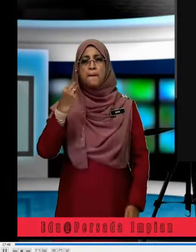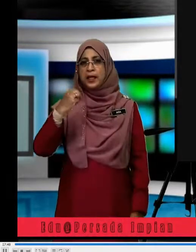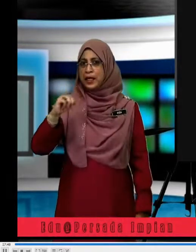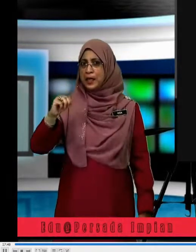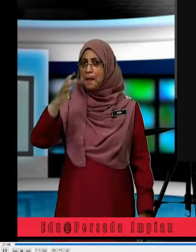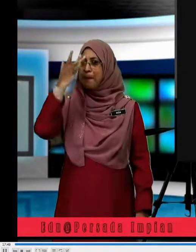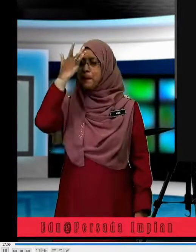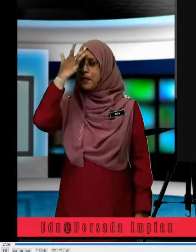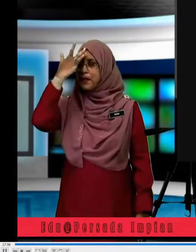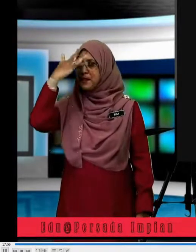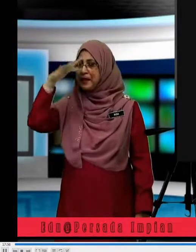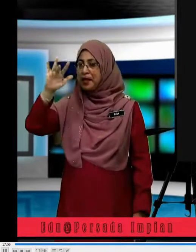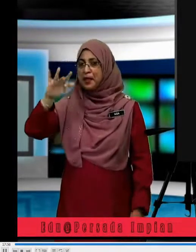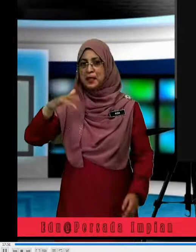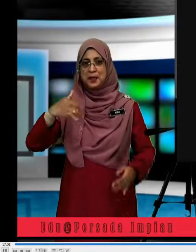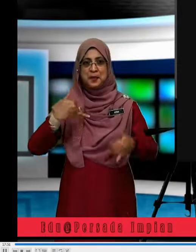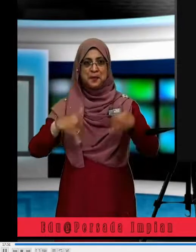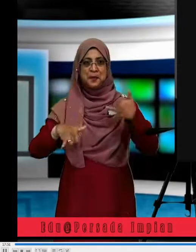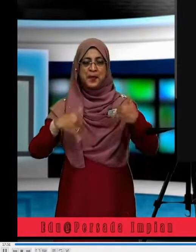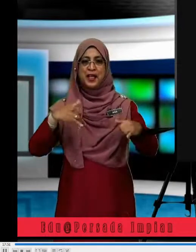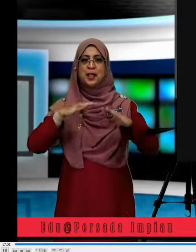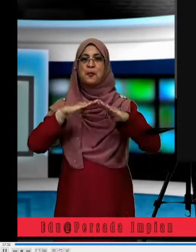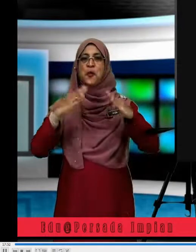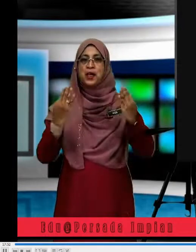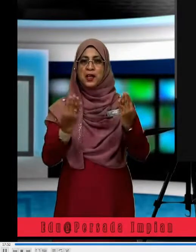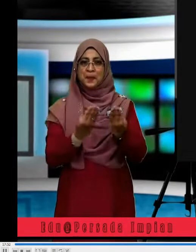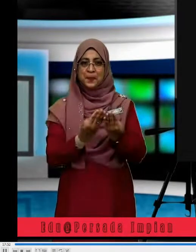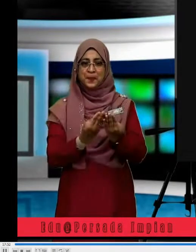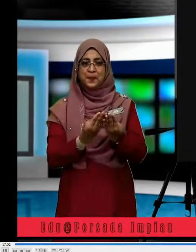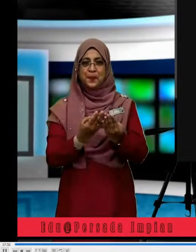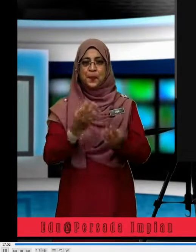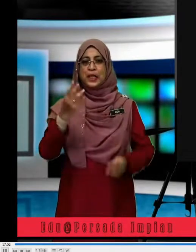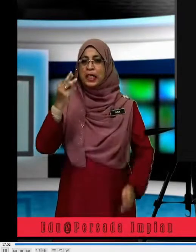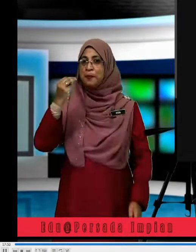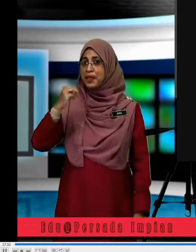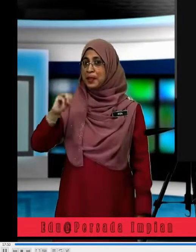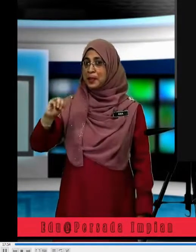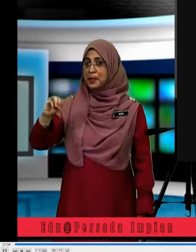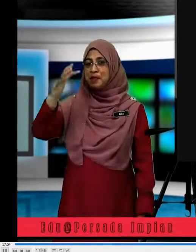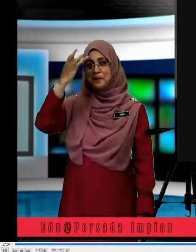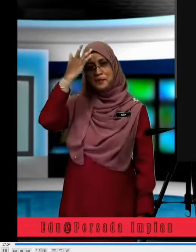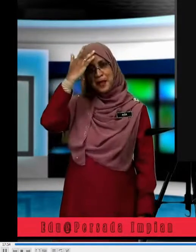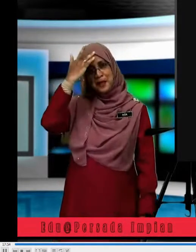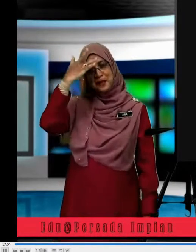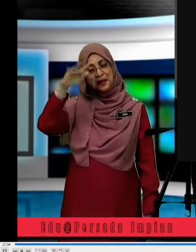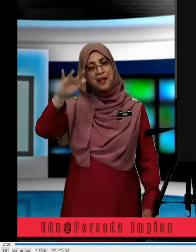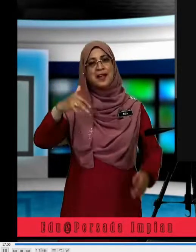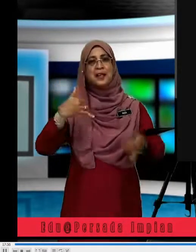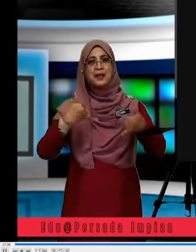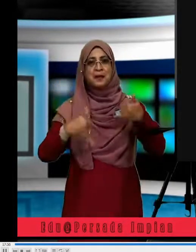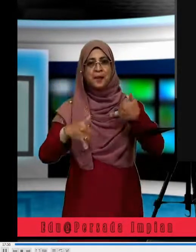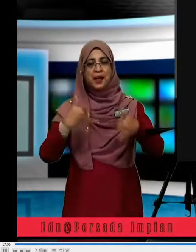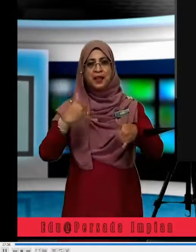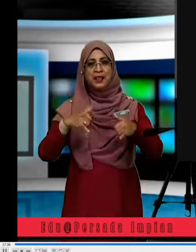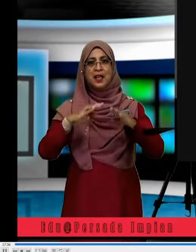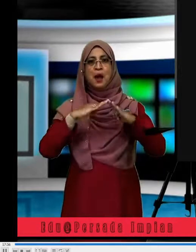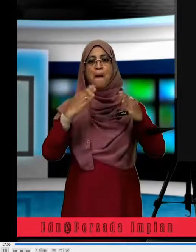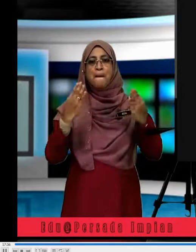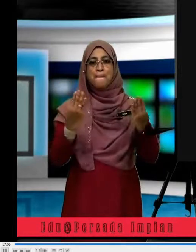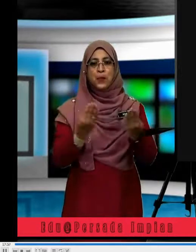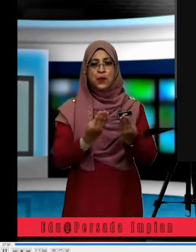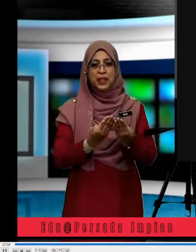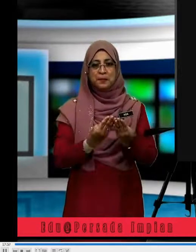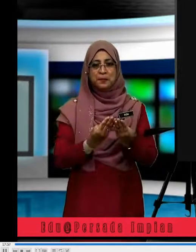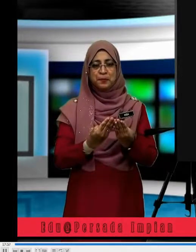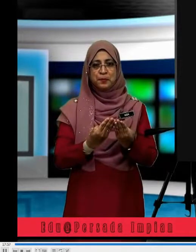mereka pandai main bola mereka pandai main